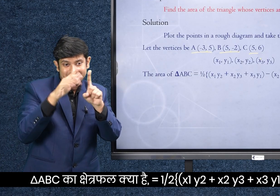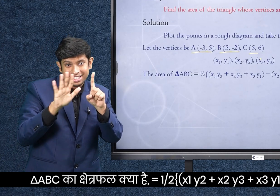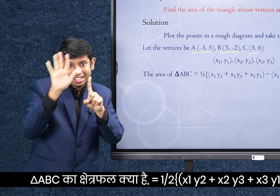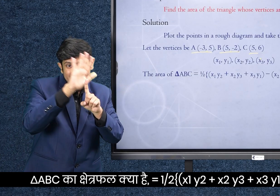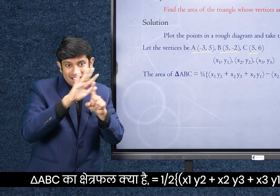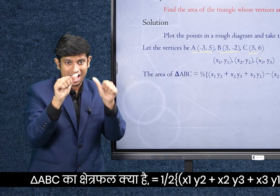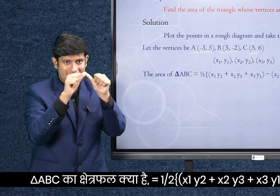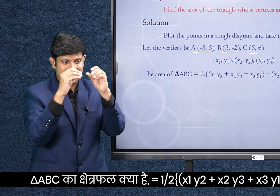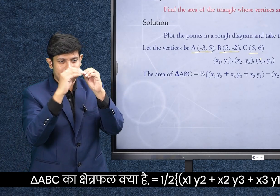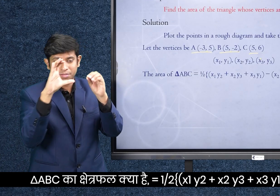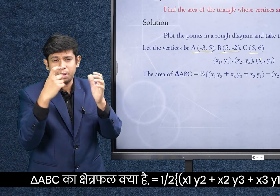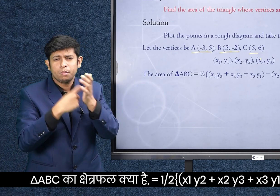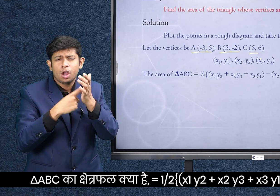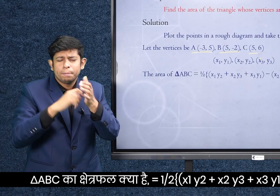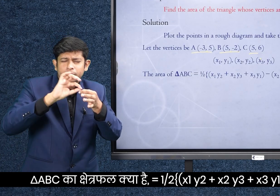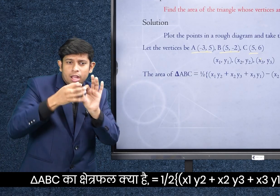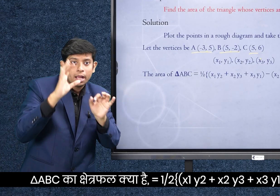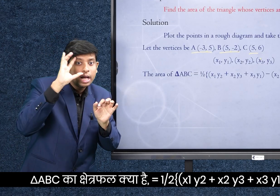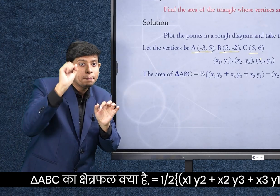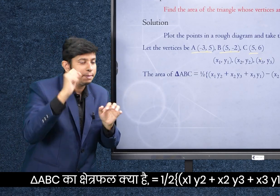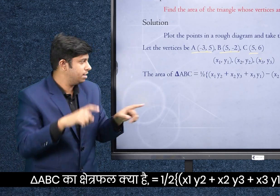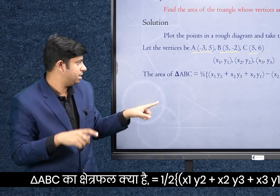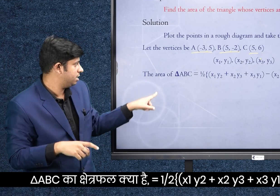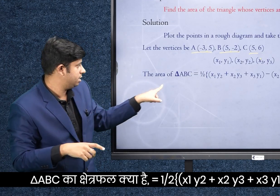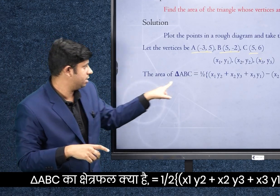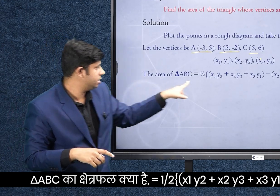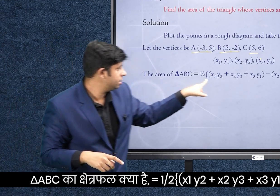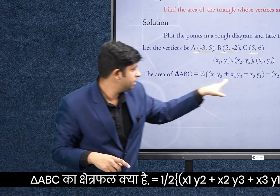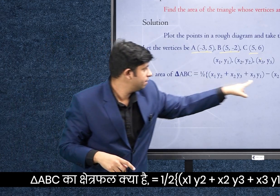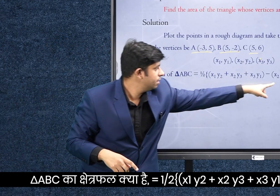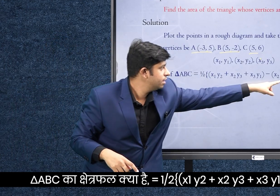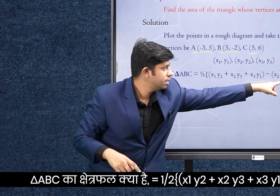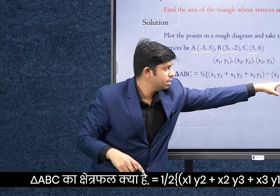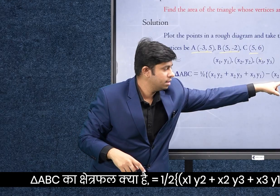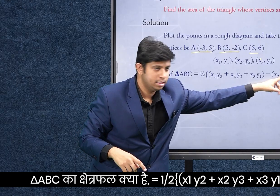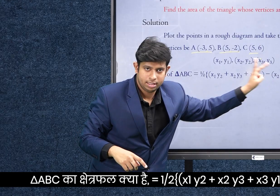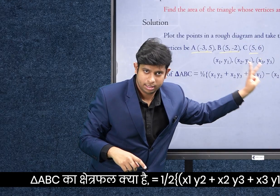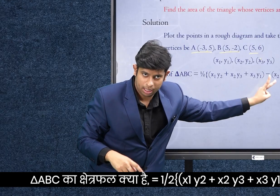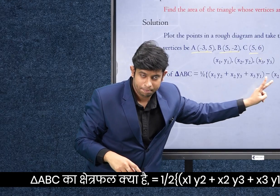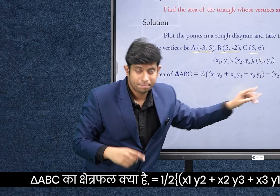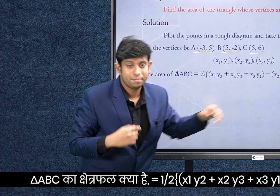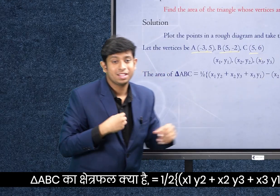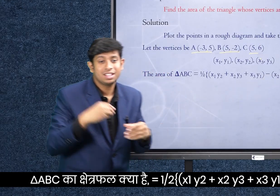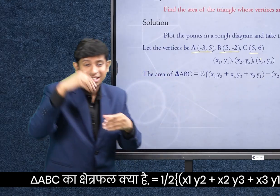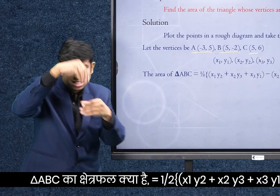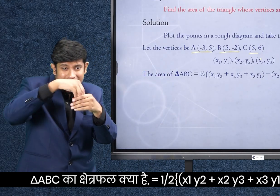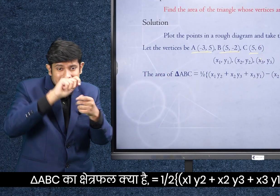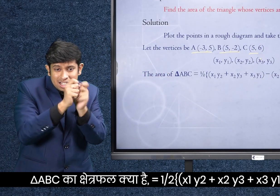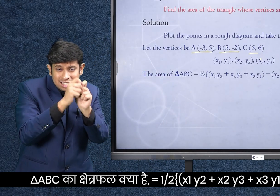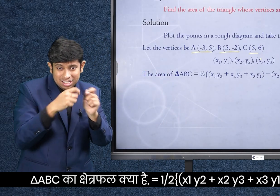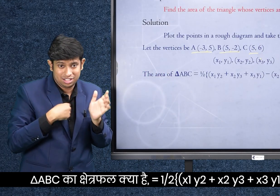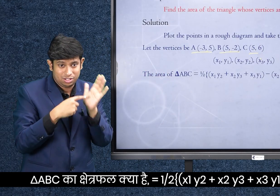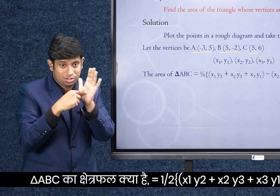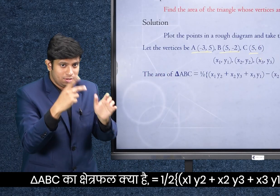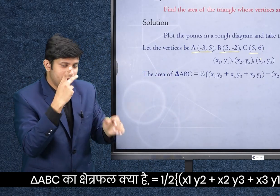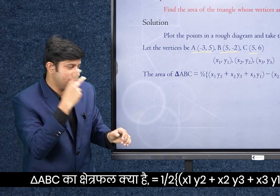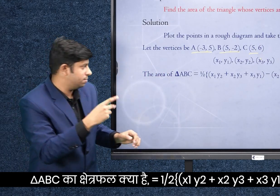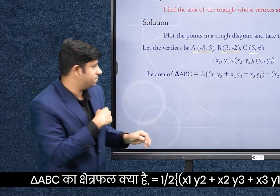त्रिभुज एबीसी का क्षेत्रफल क्या है इज इक्वल 1/2 ऑफ कर्ली ब्रैकेट ओपन x1 y2 प्लस x2